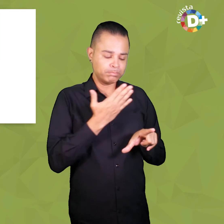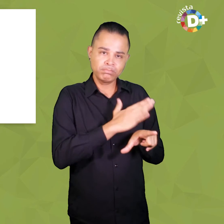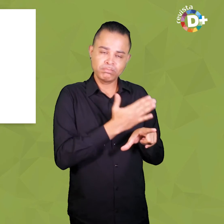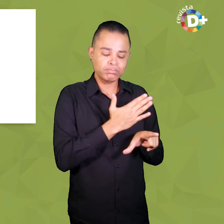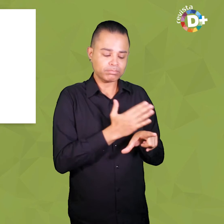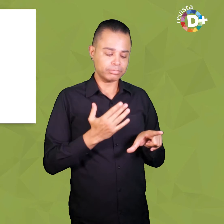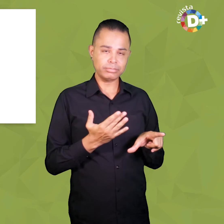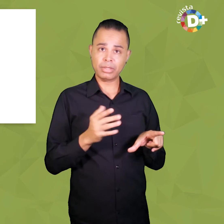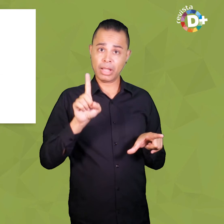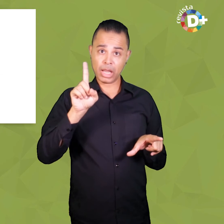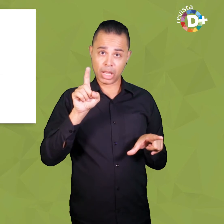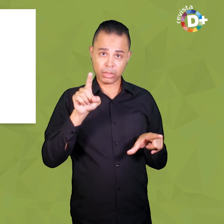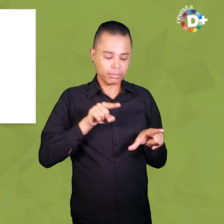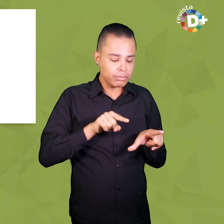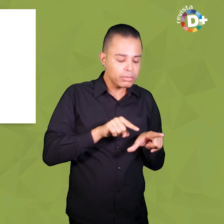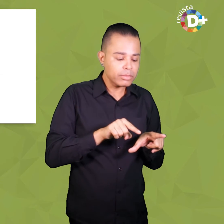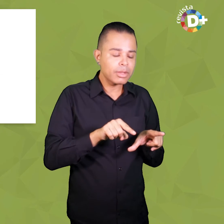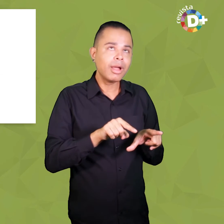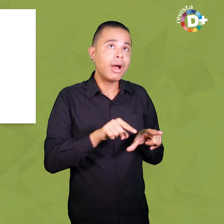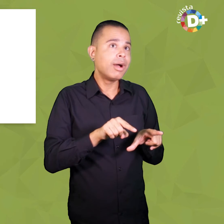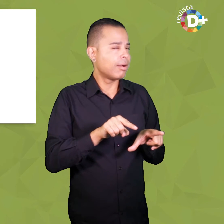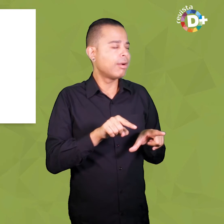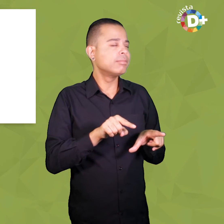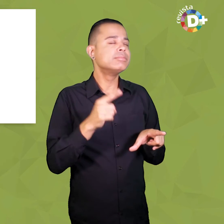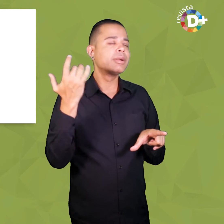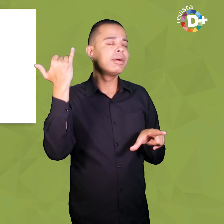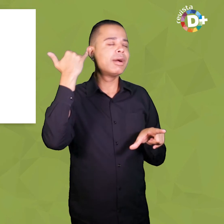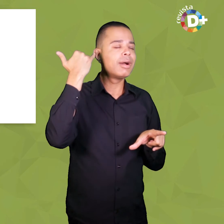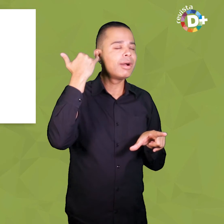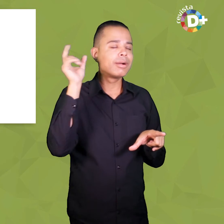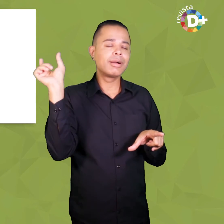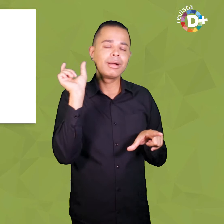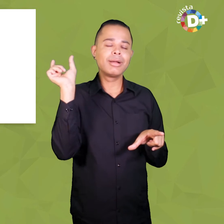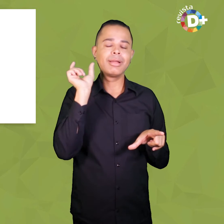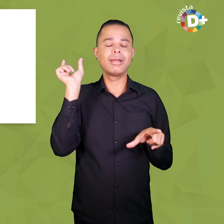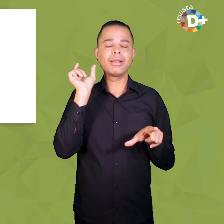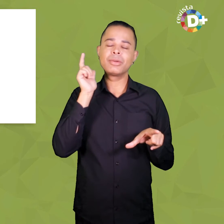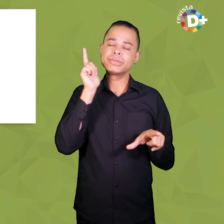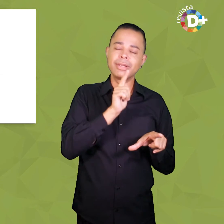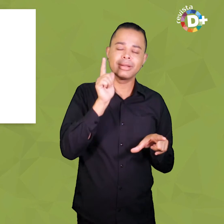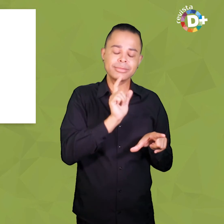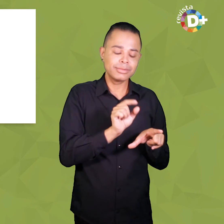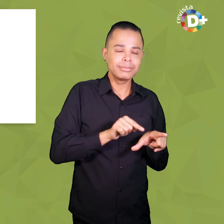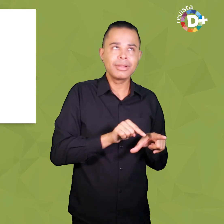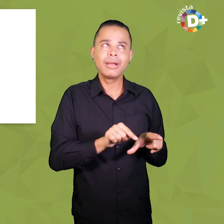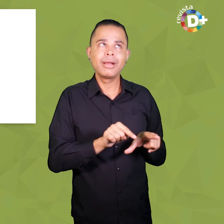se desliza o dedo pela tela ou qual a função em que o está posicionado e pode